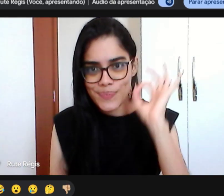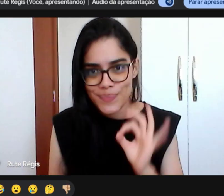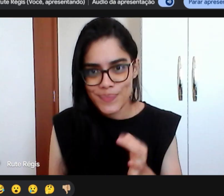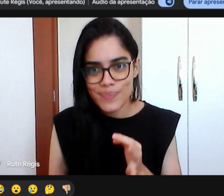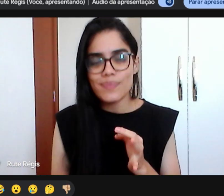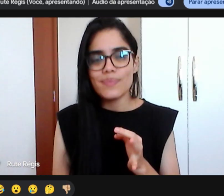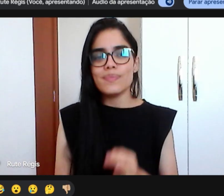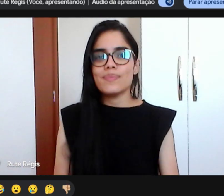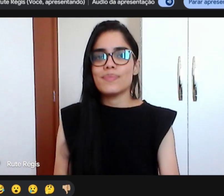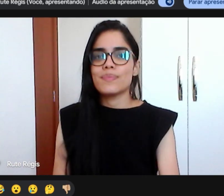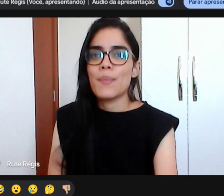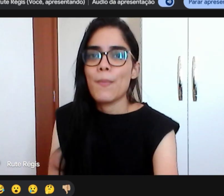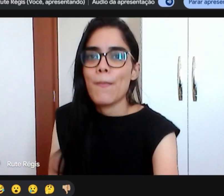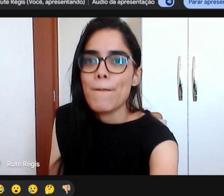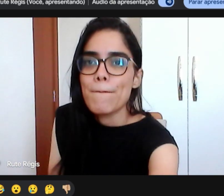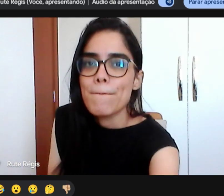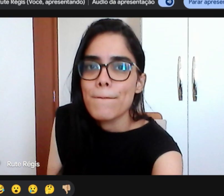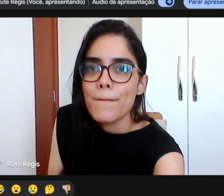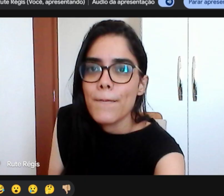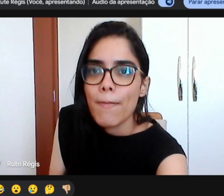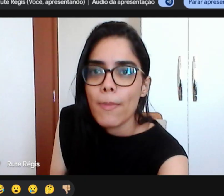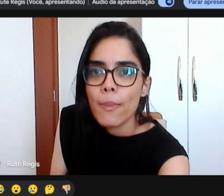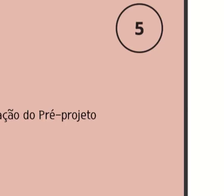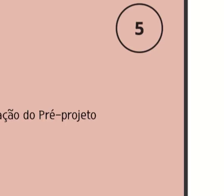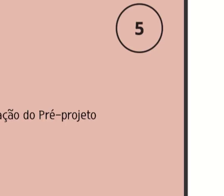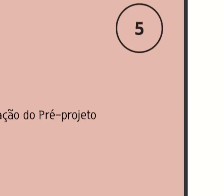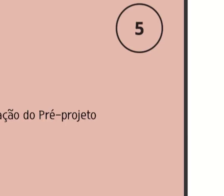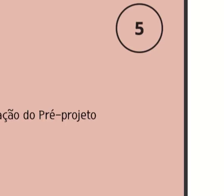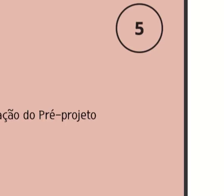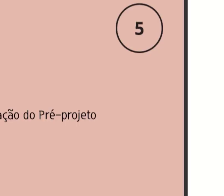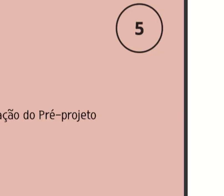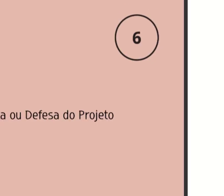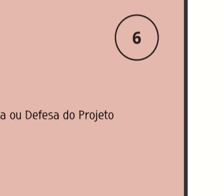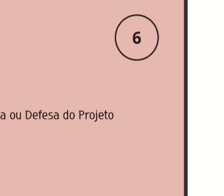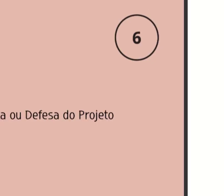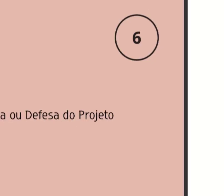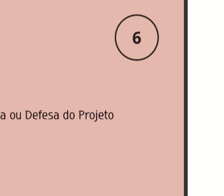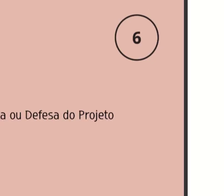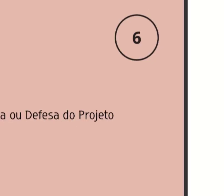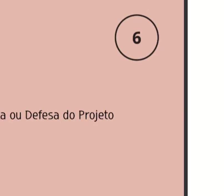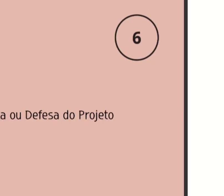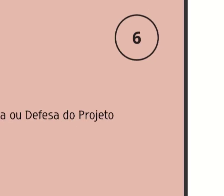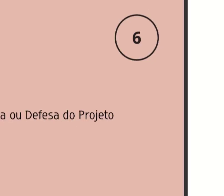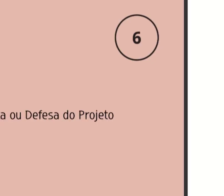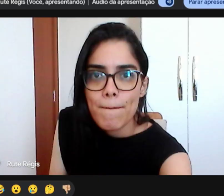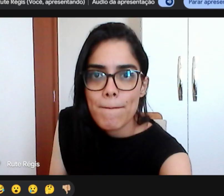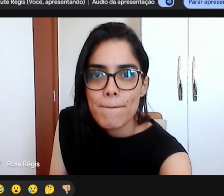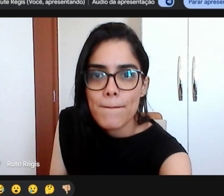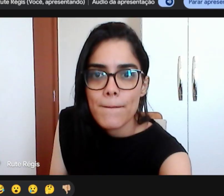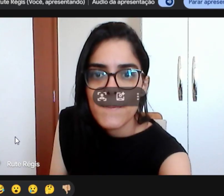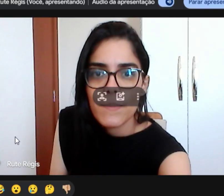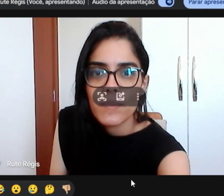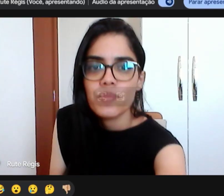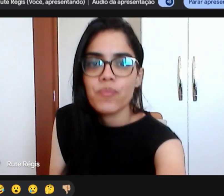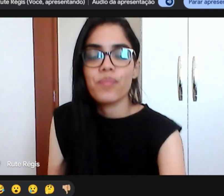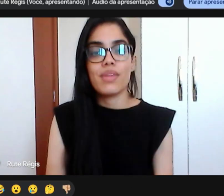entende? Então, pedir esse apoio a um professor experiente é importante também.